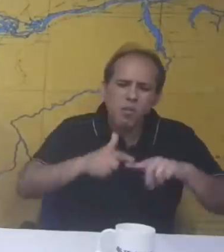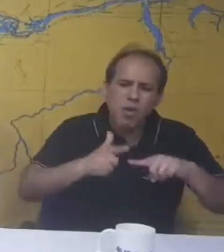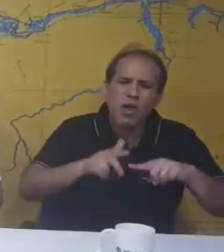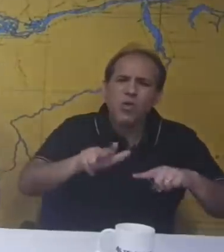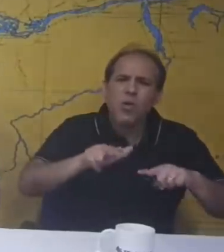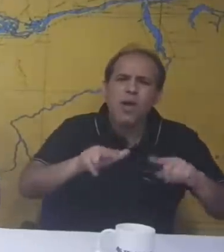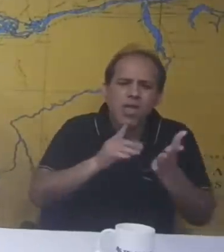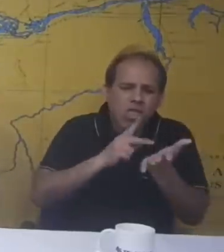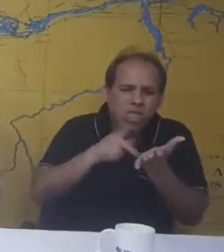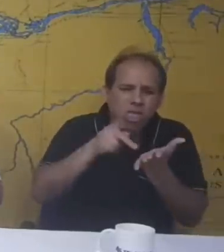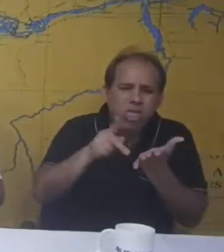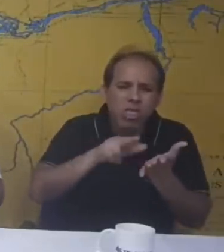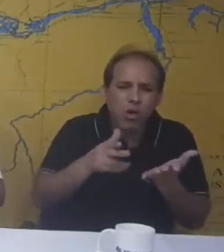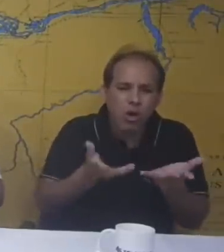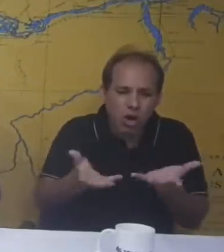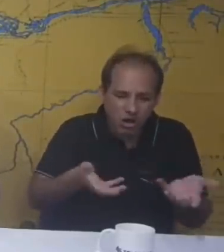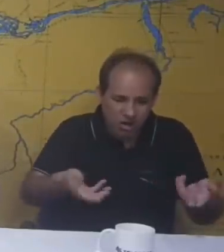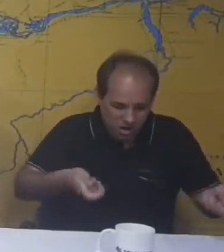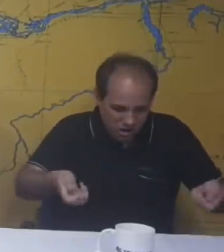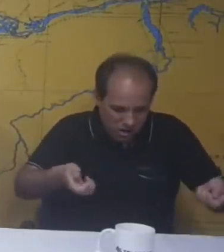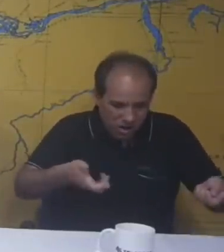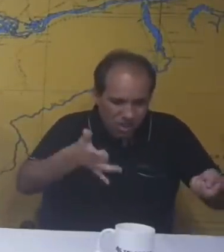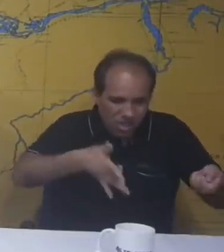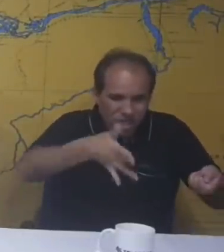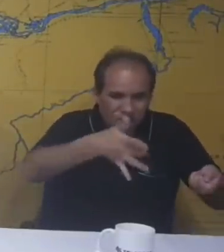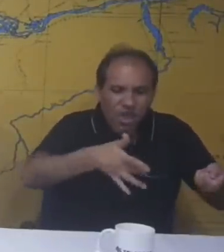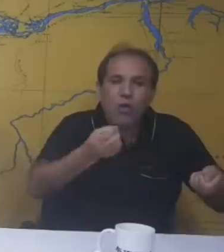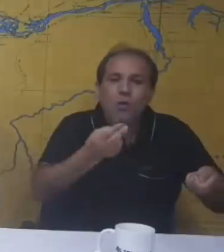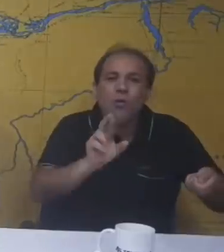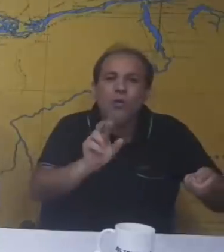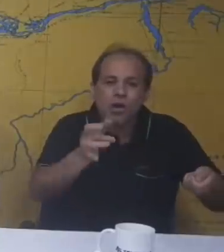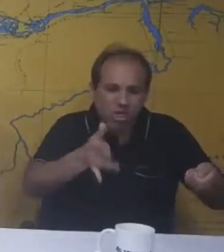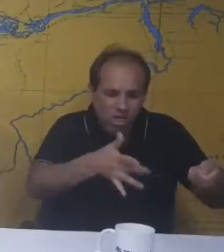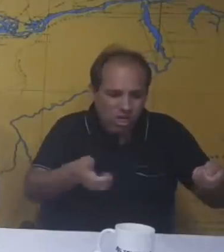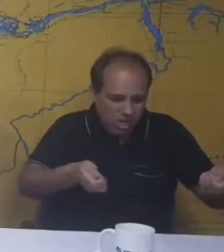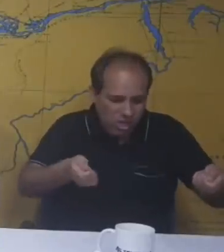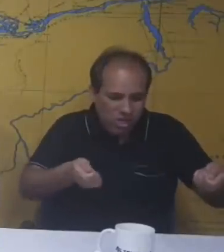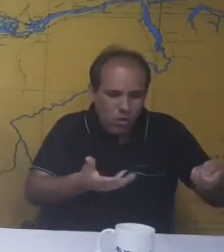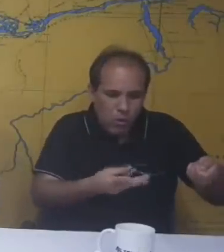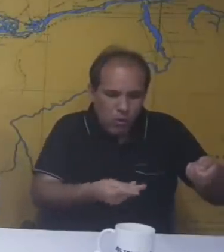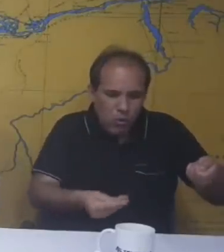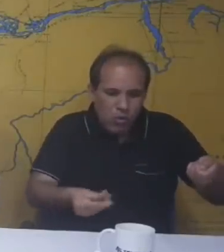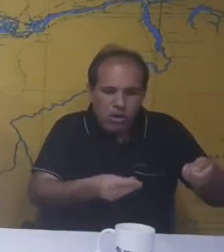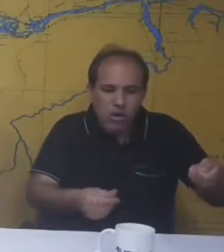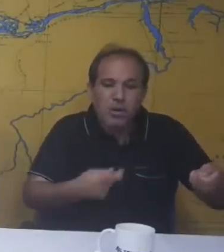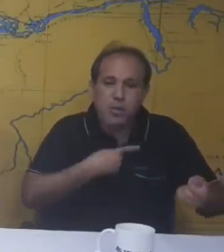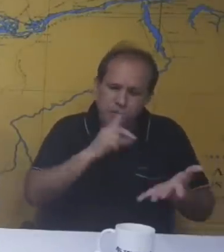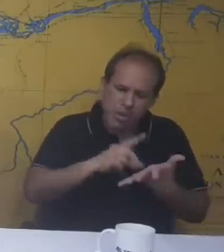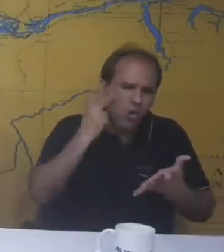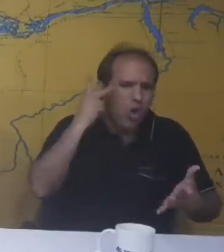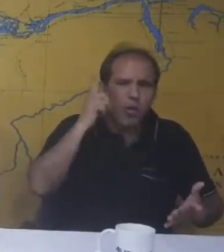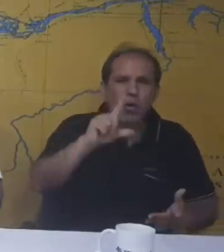ouro ficava mais no fundo da bateia. Ele gostava de batear com esse tipo de material. A minha era de latão